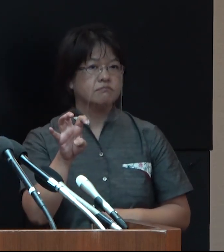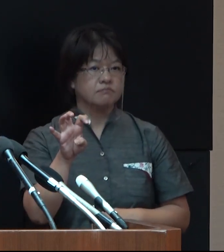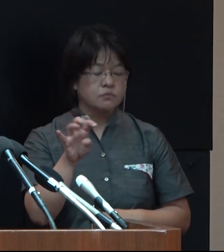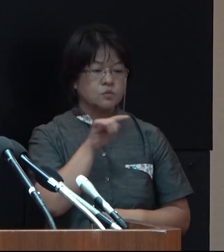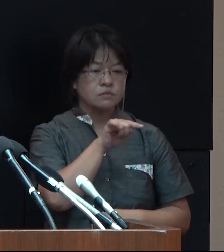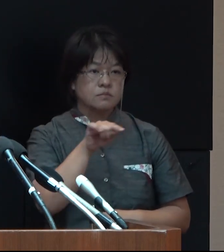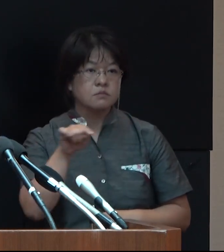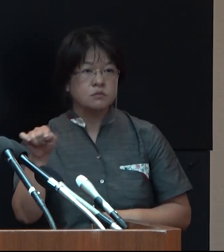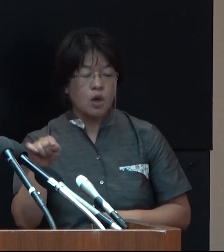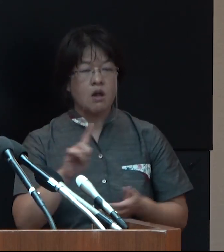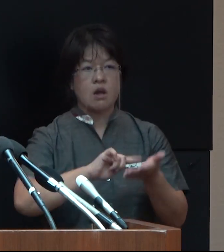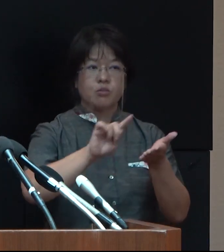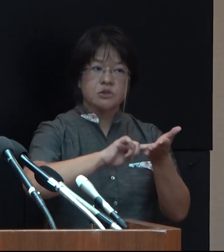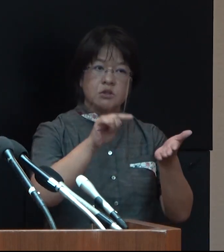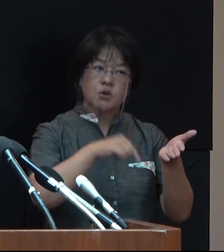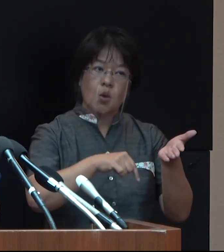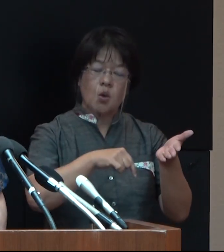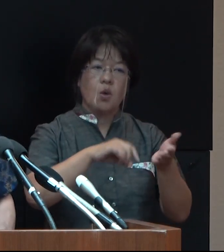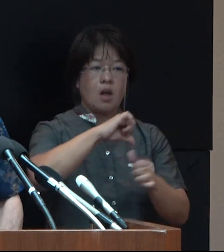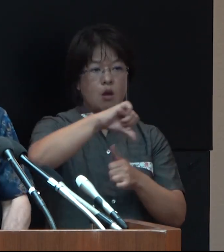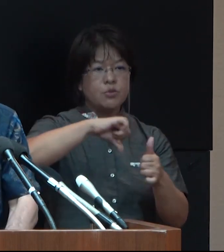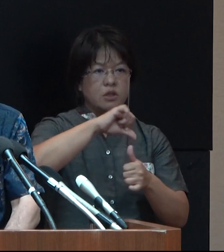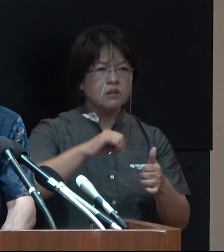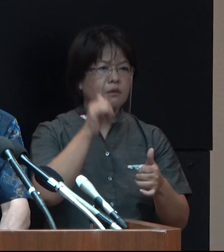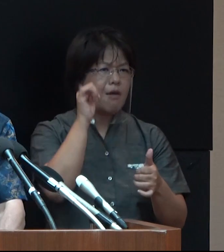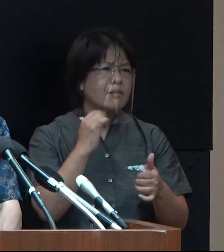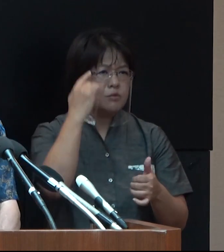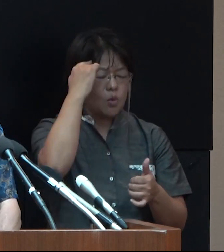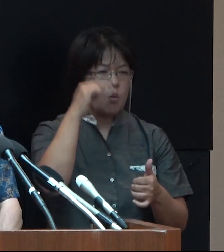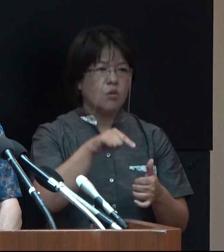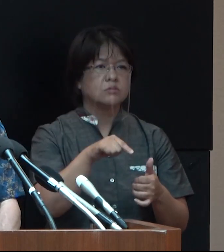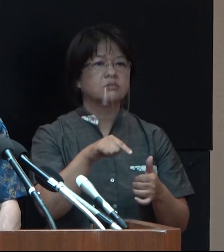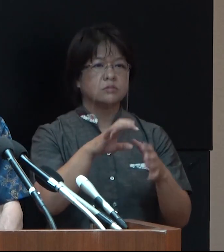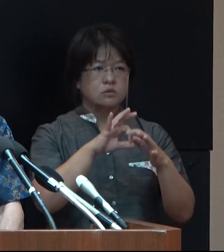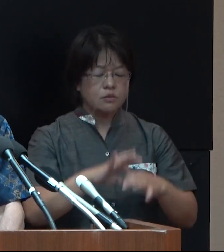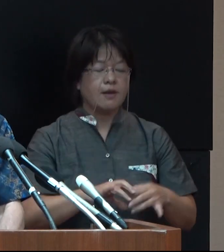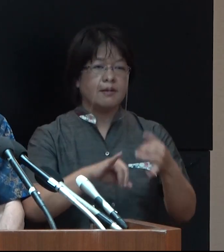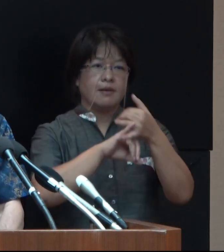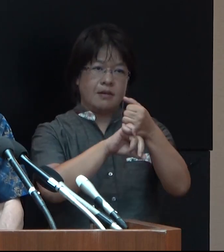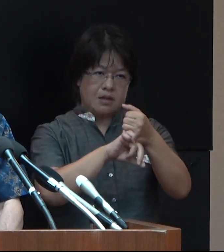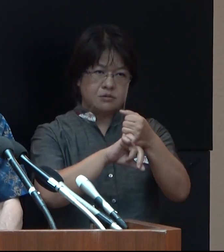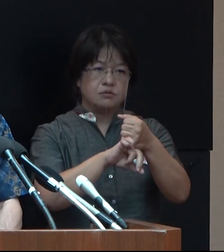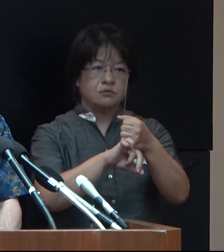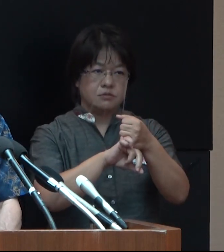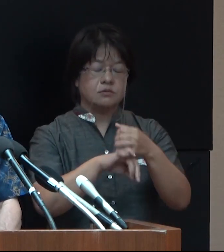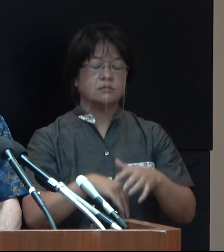々は携帯のアプリの扱いも慣れていらっしゃると思いますので、必ず